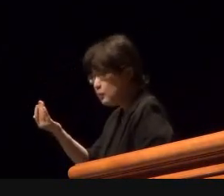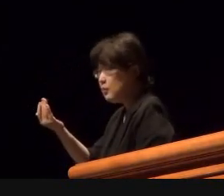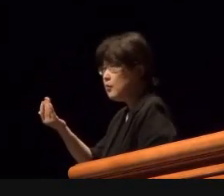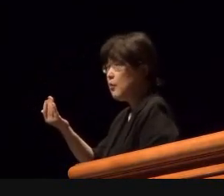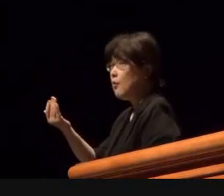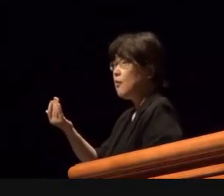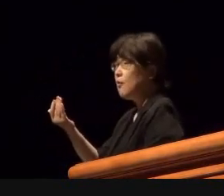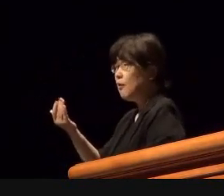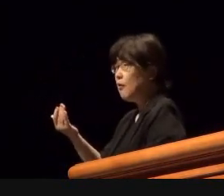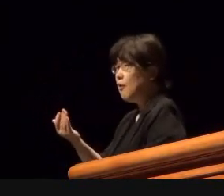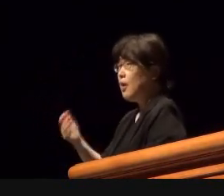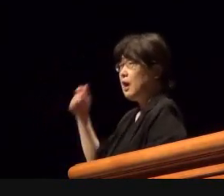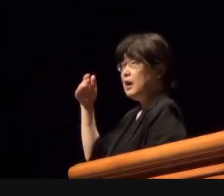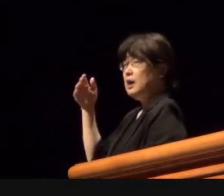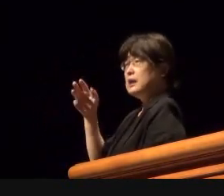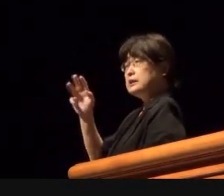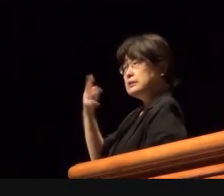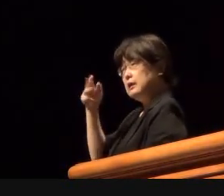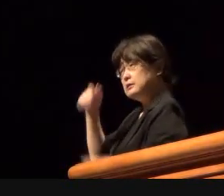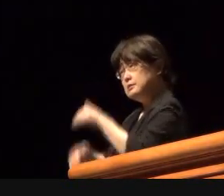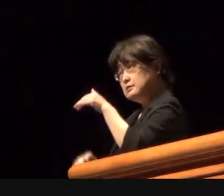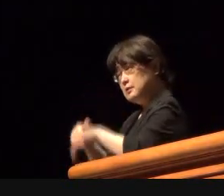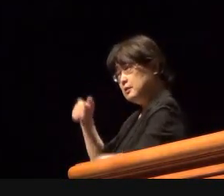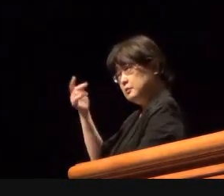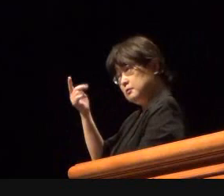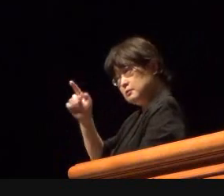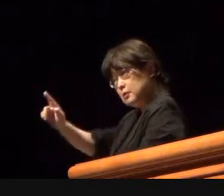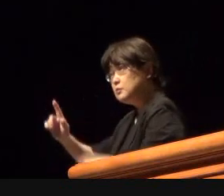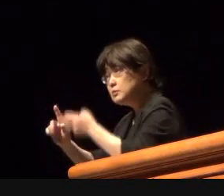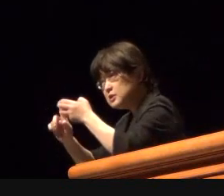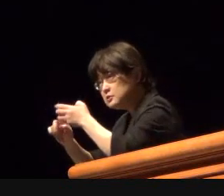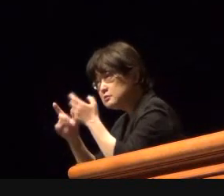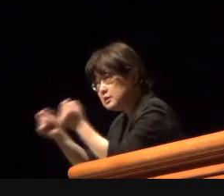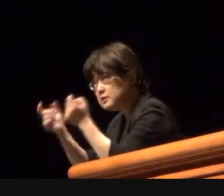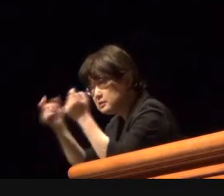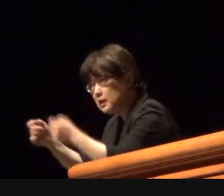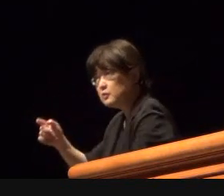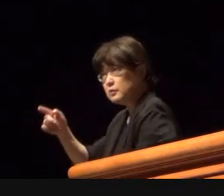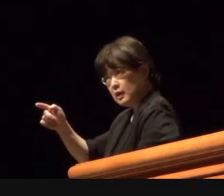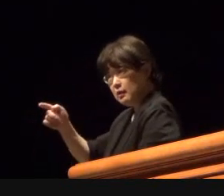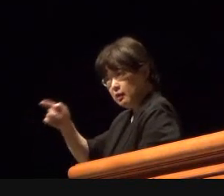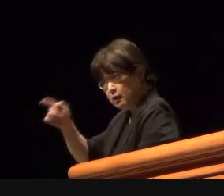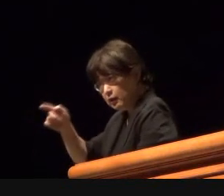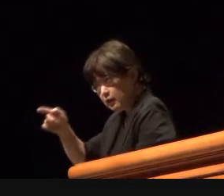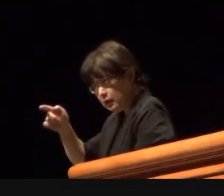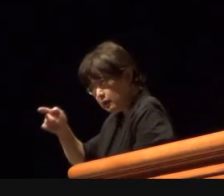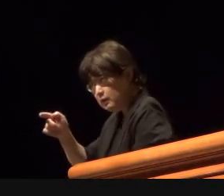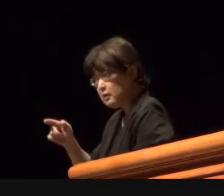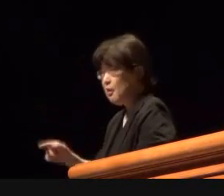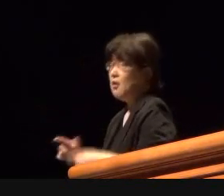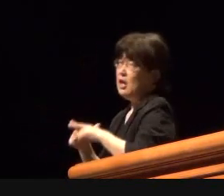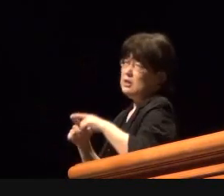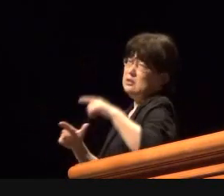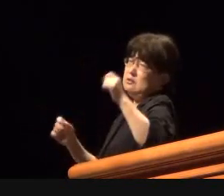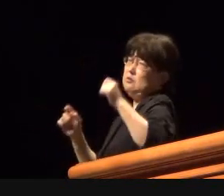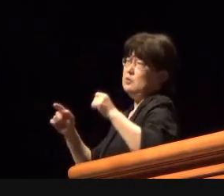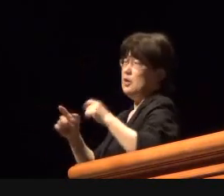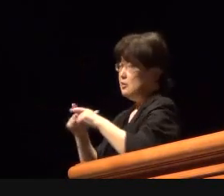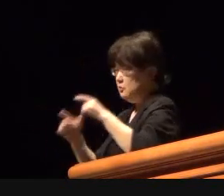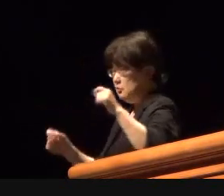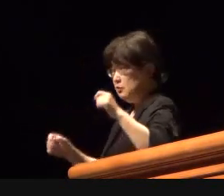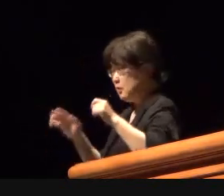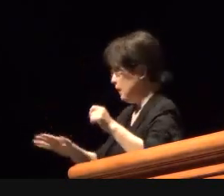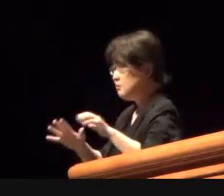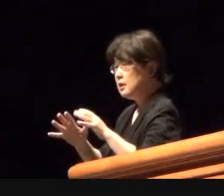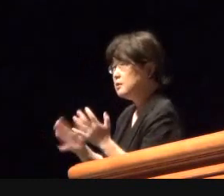参議院選挙の翌日でしたよね。これがこの国です。この国のあるかない